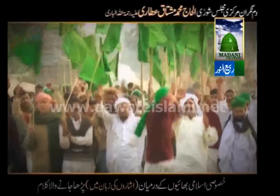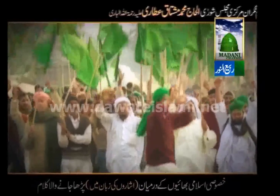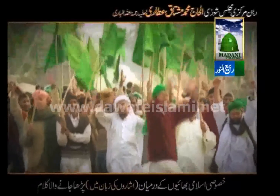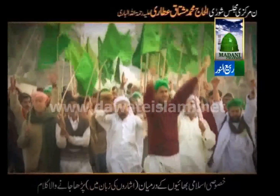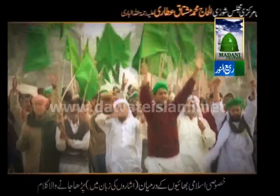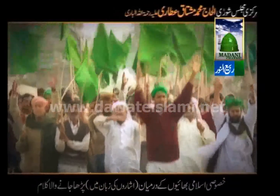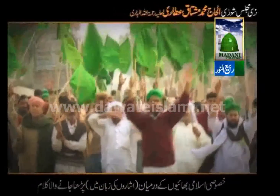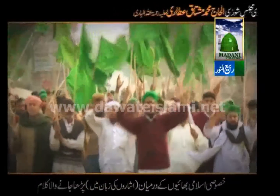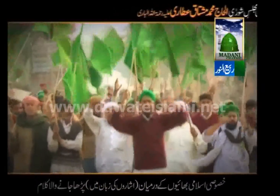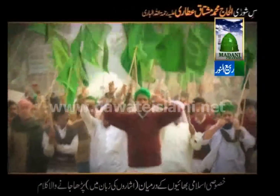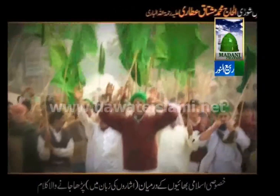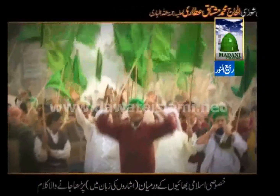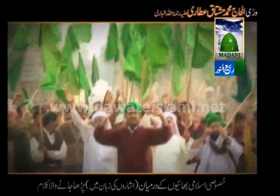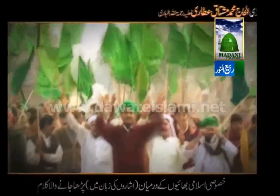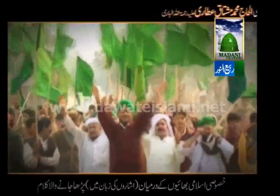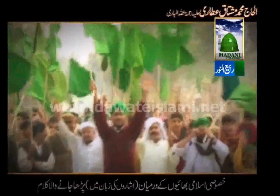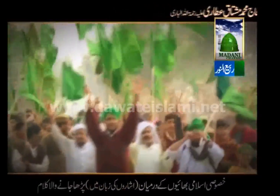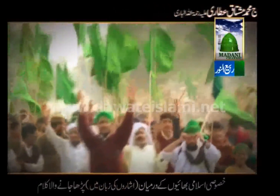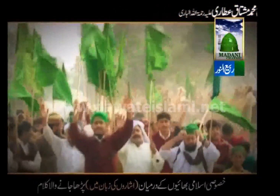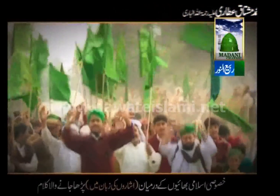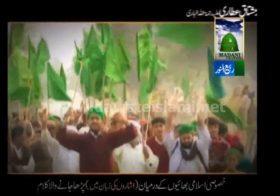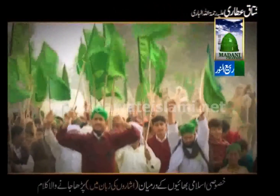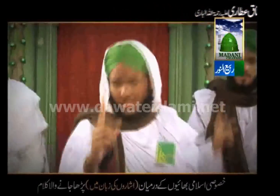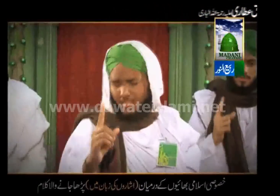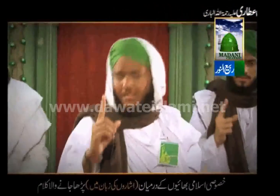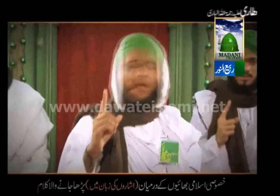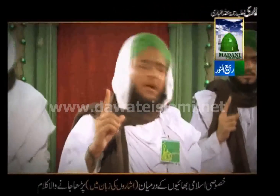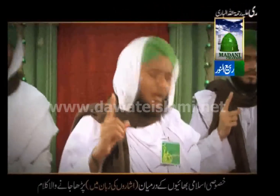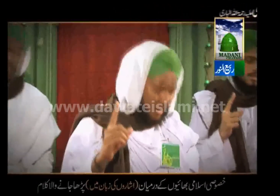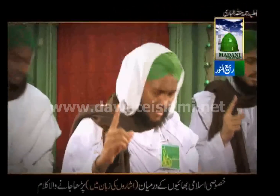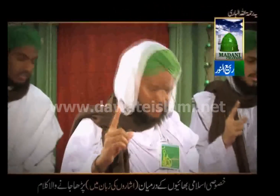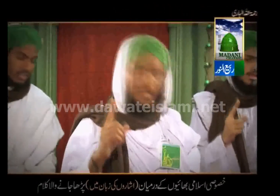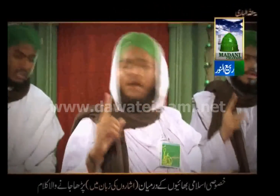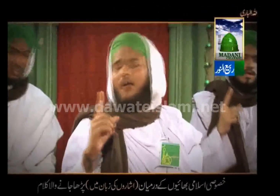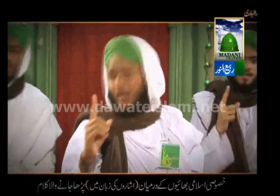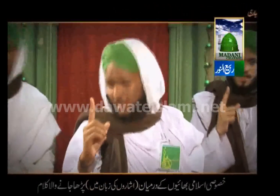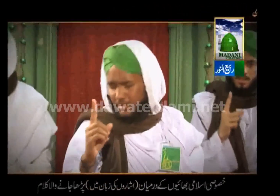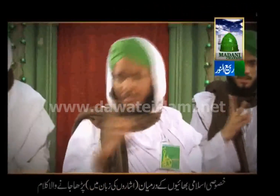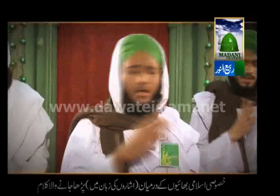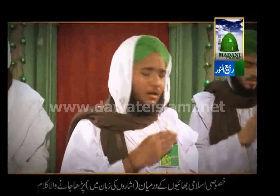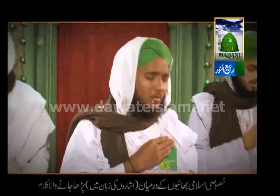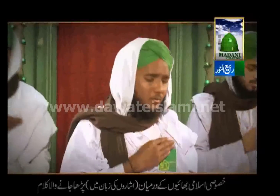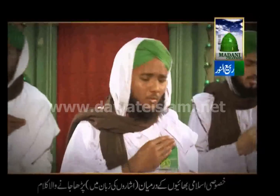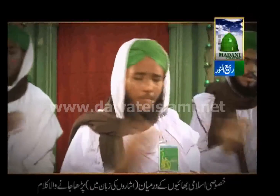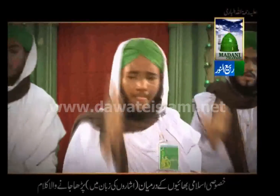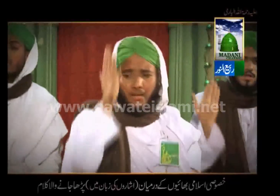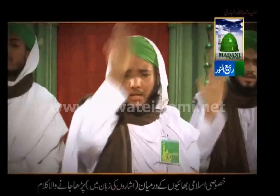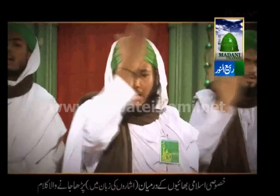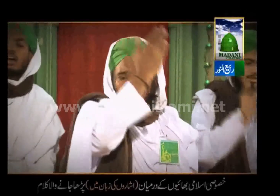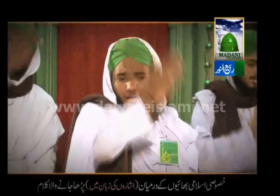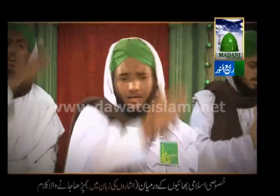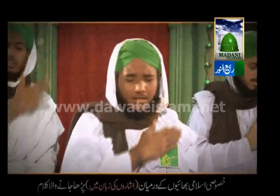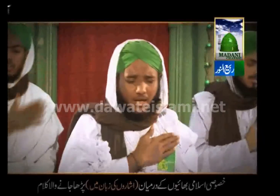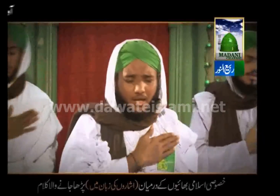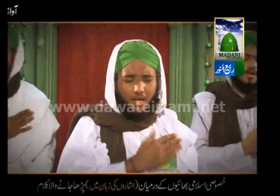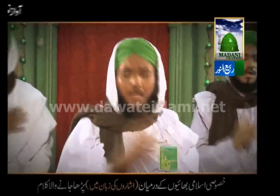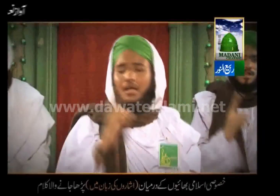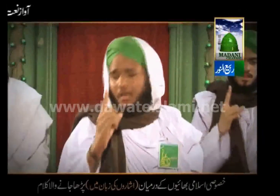عید میلاد النبی اللہ اللہ اللہ لا الہ